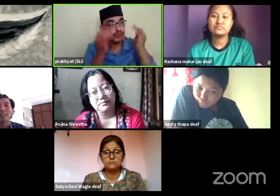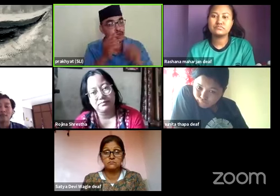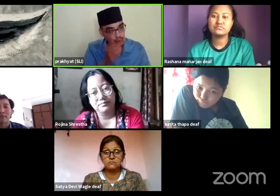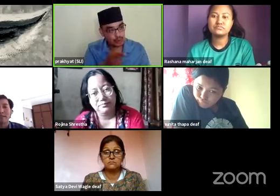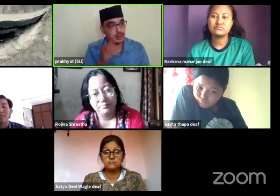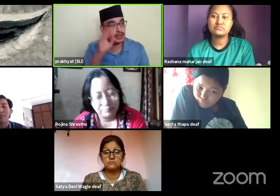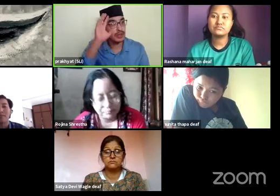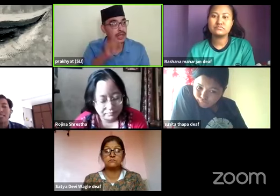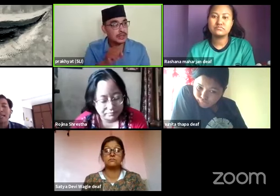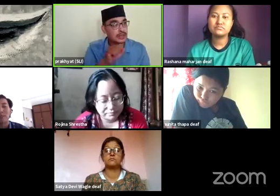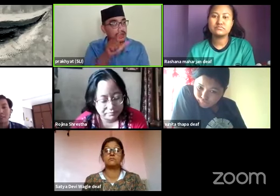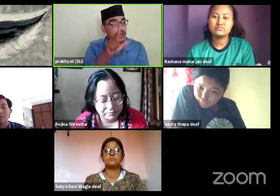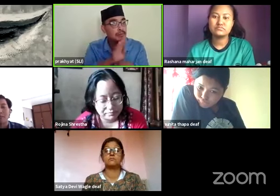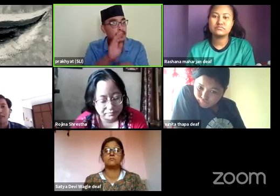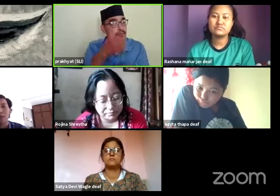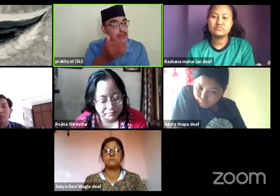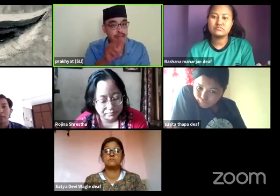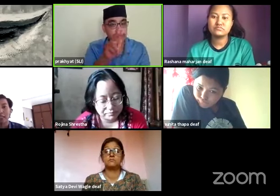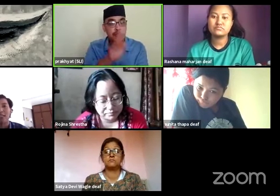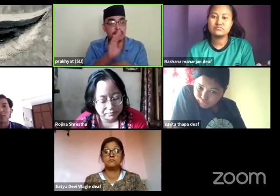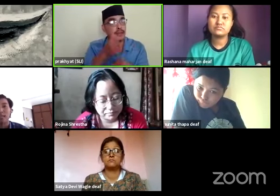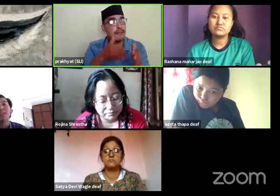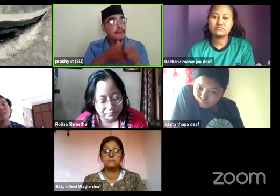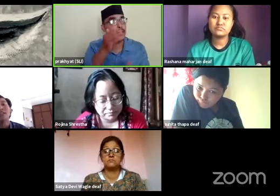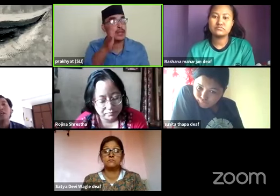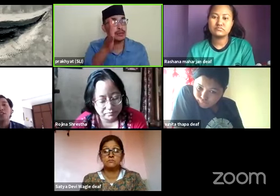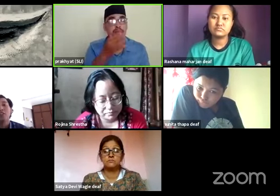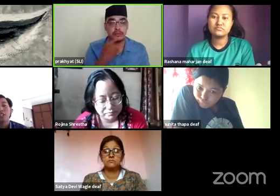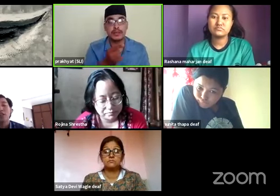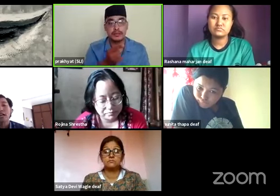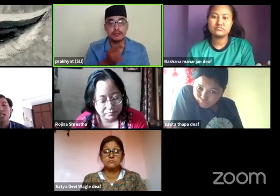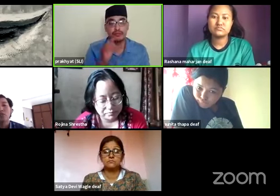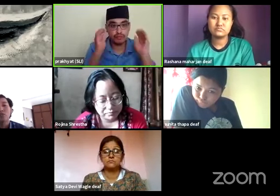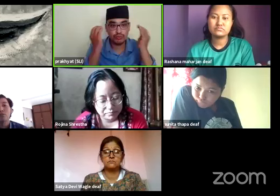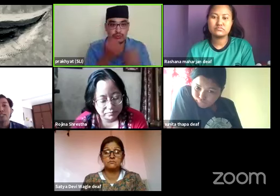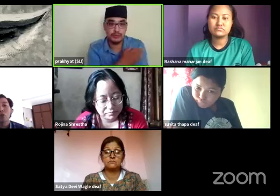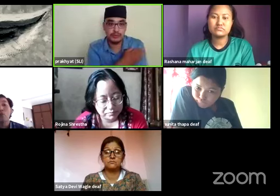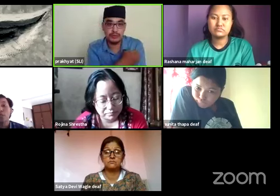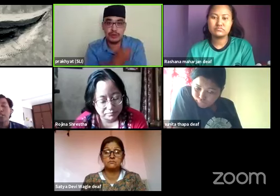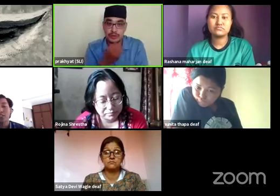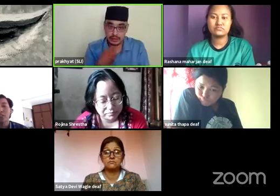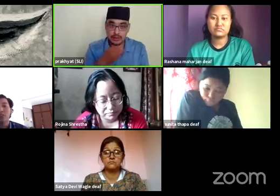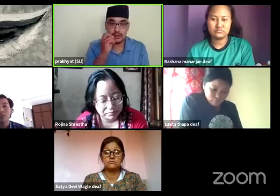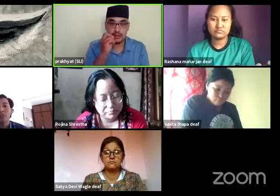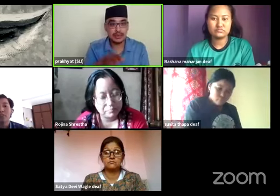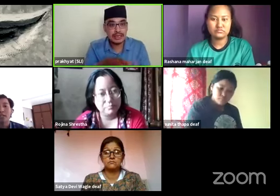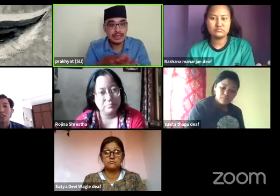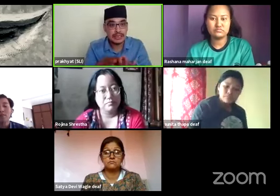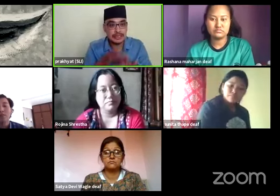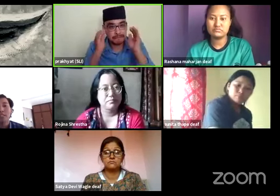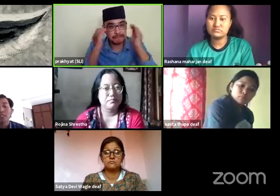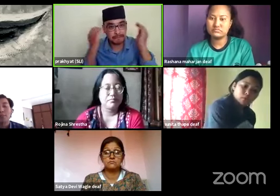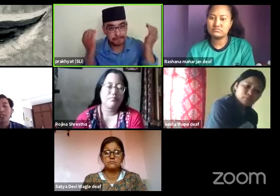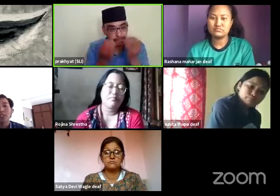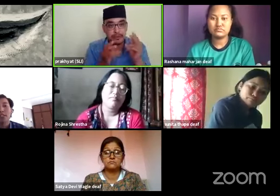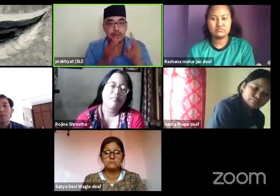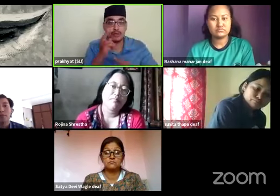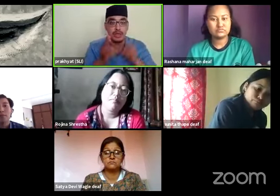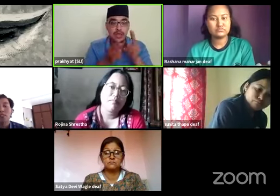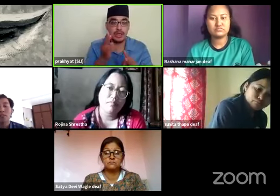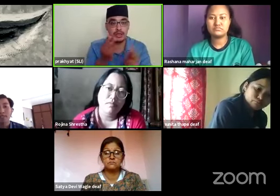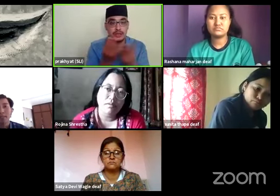राति 7 बजेपछि 8 बजेपछि बाहिर नजाऊ भन्ने खालको कुरा. तर त्यस्तो खालको सुरक्षा ओभर प्रोटेक्सनको जुन कुरा छ